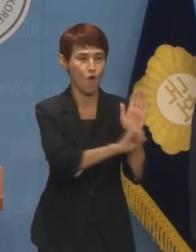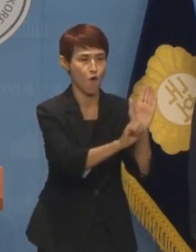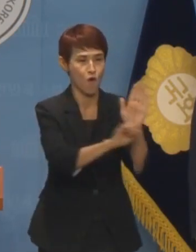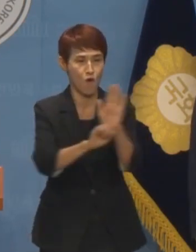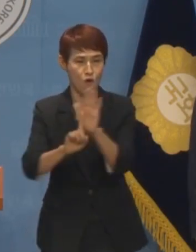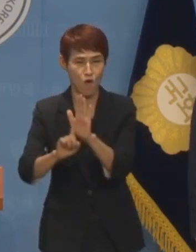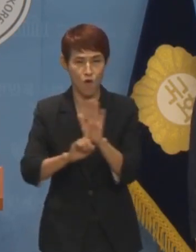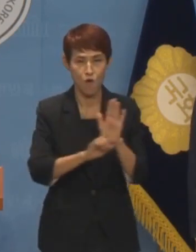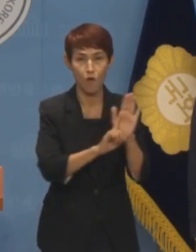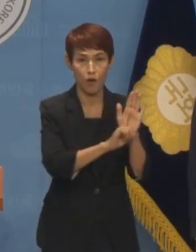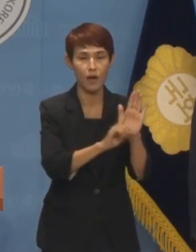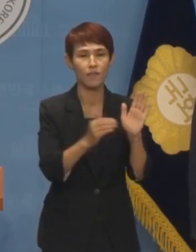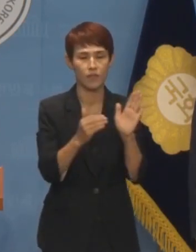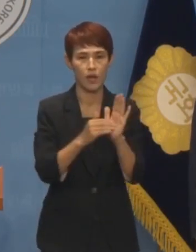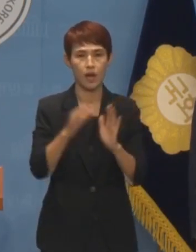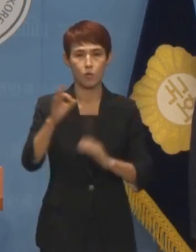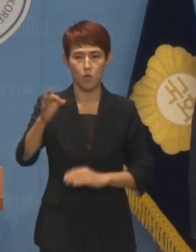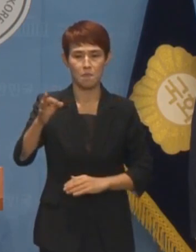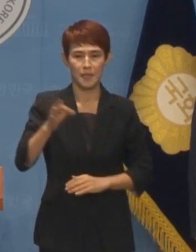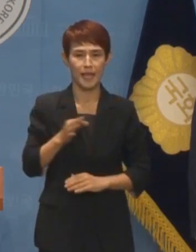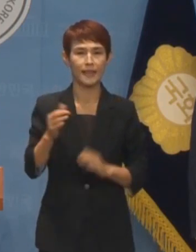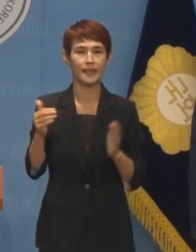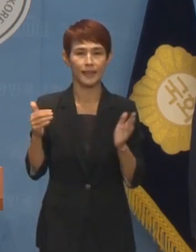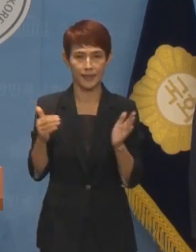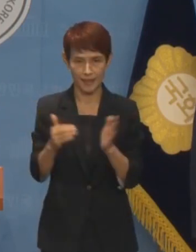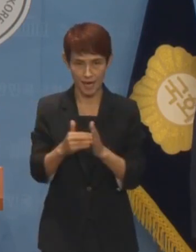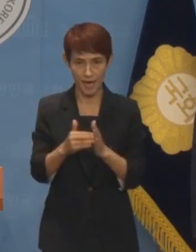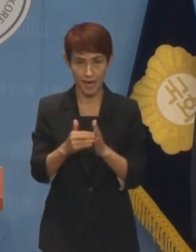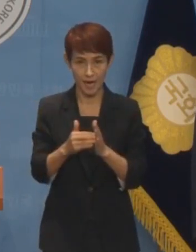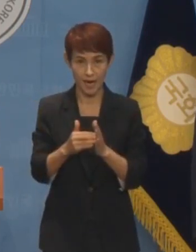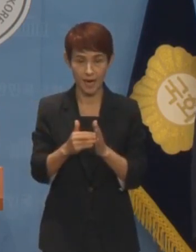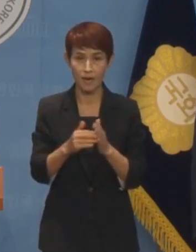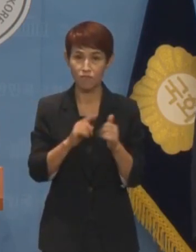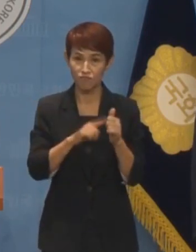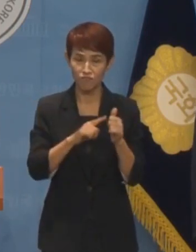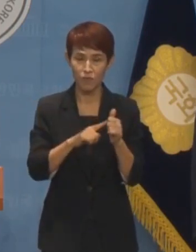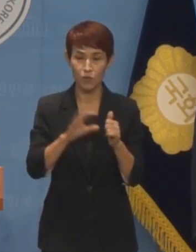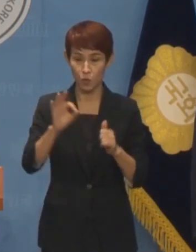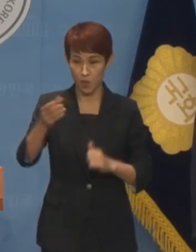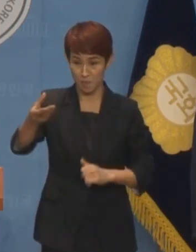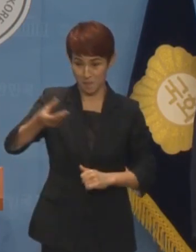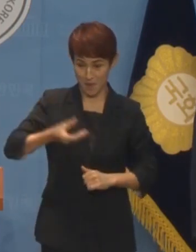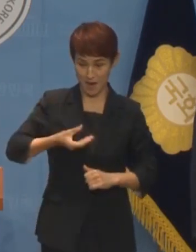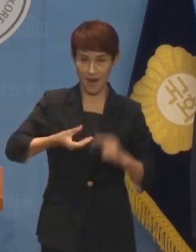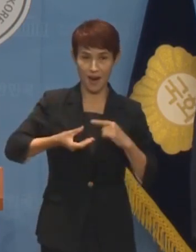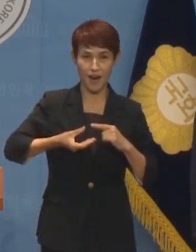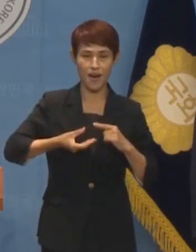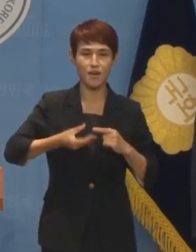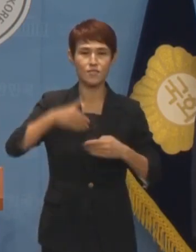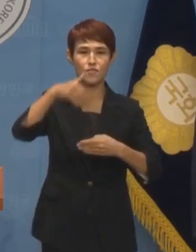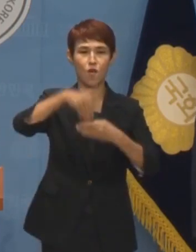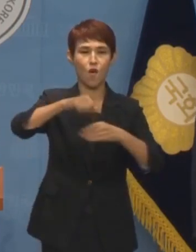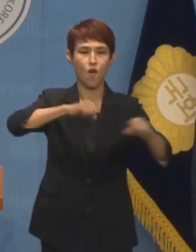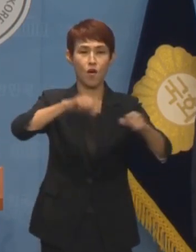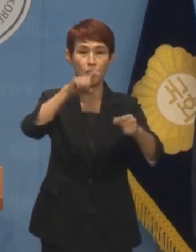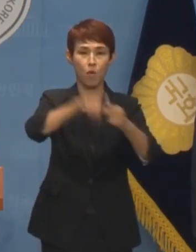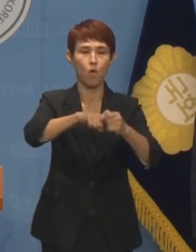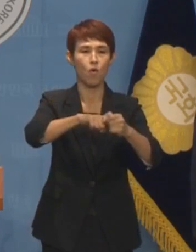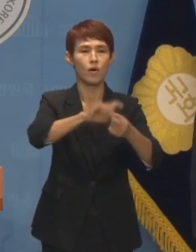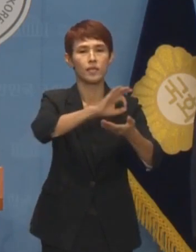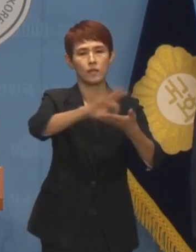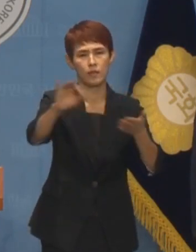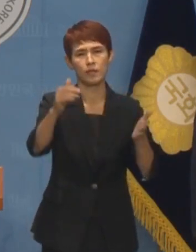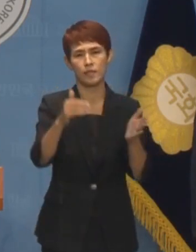및 돈을 받았다는 면협의회장 역시 받은 돈을 선거운동 명목으로 사용했다는 사실